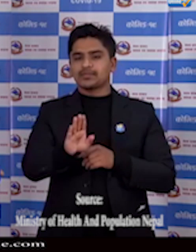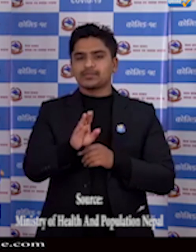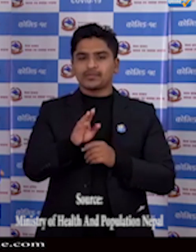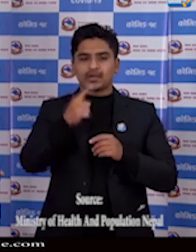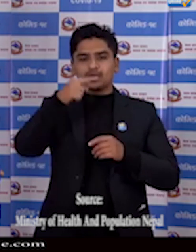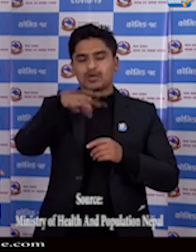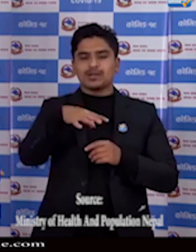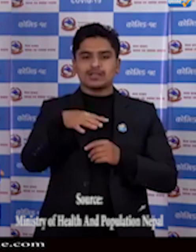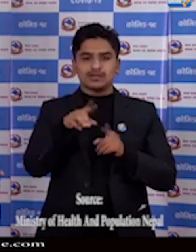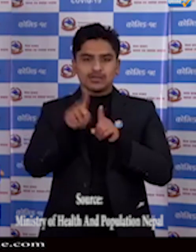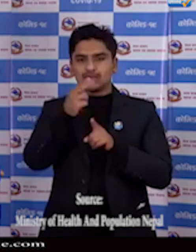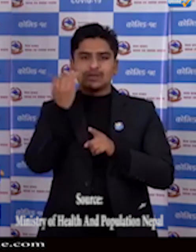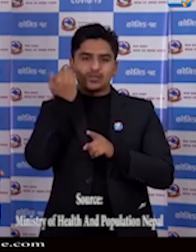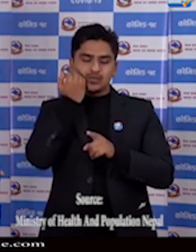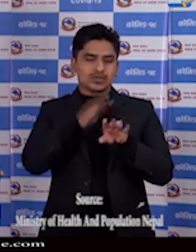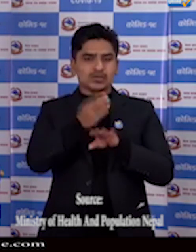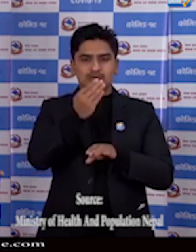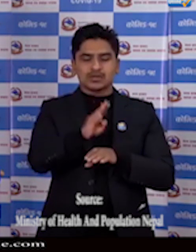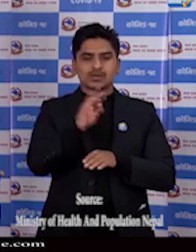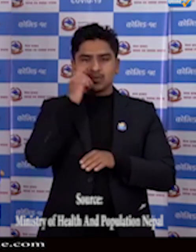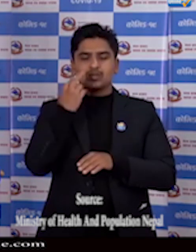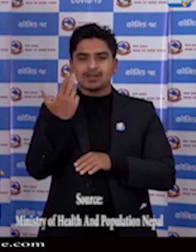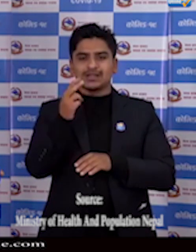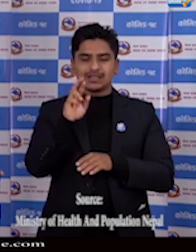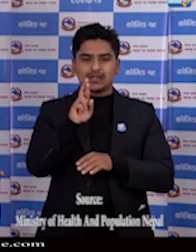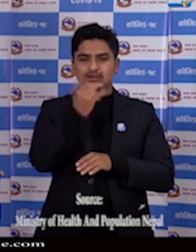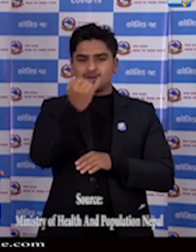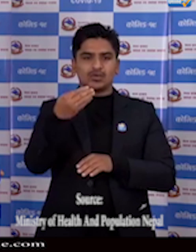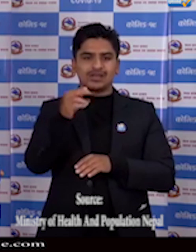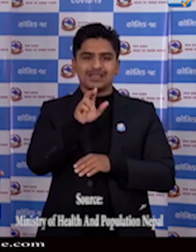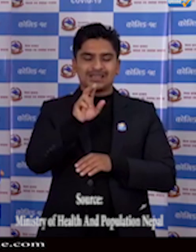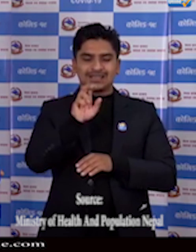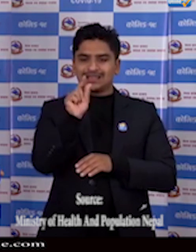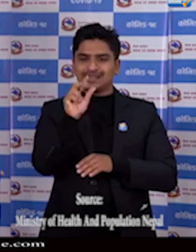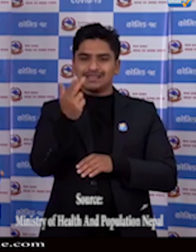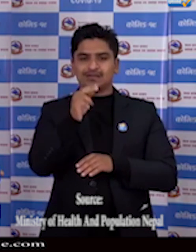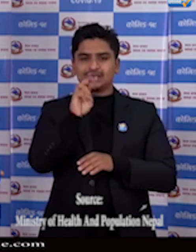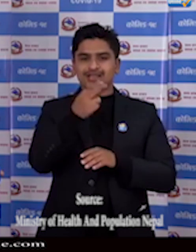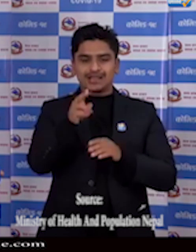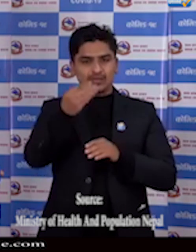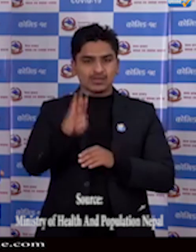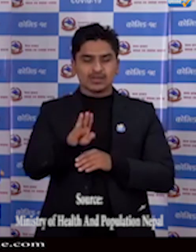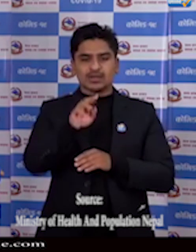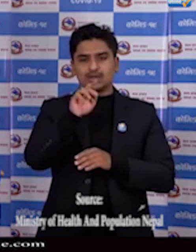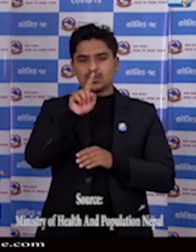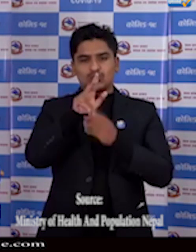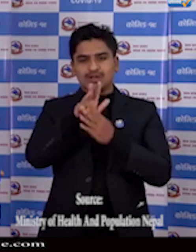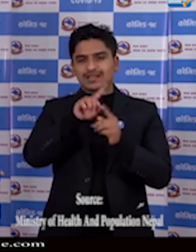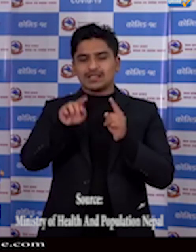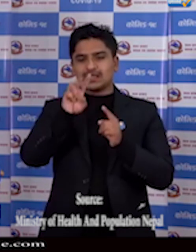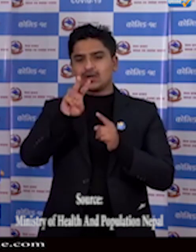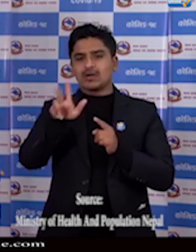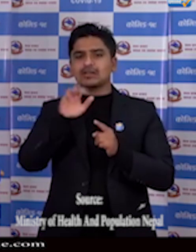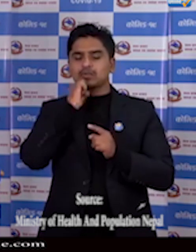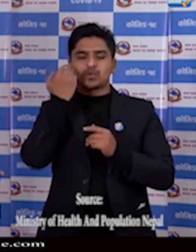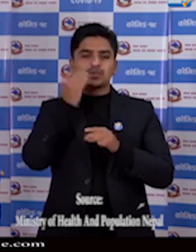उहाँहरू पनि सुस्ताको क्वारेन्टाइनमा रहेका व्यक्तिहरू हुनुहुन्छ। रूपन्देही रोहिणी र शुद्धोदनका 3 जना हुनुहुन्छ, 19 देखि 38 वर्ष उमेरका पुरुषहरू।